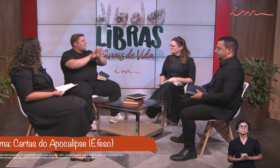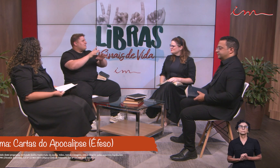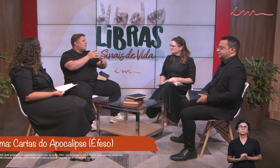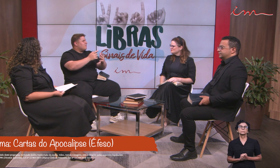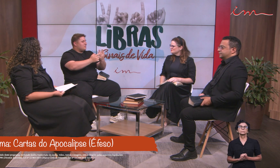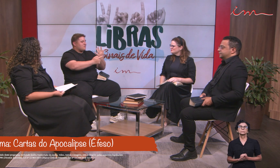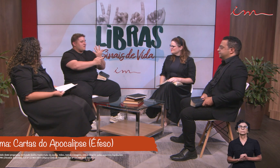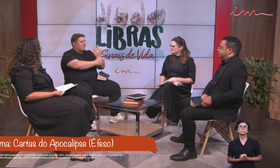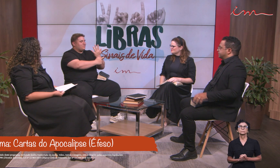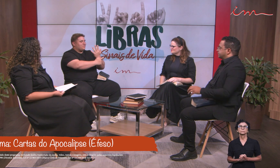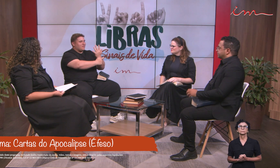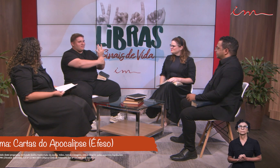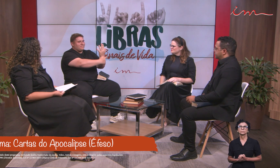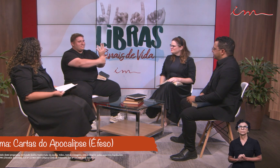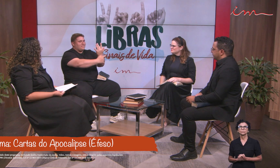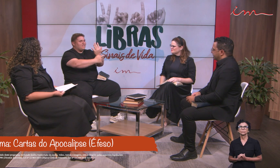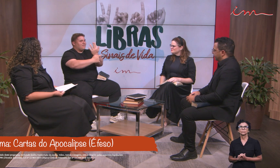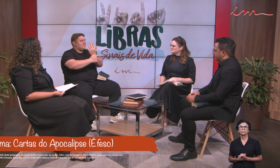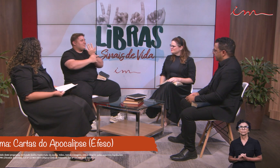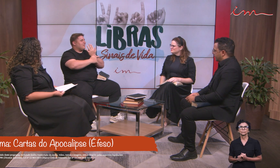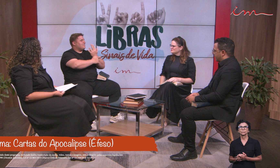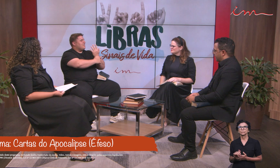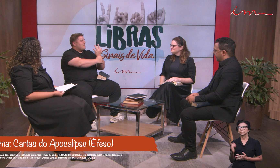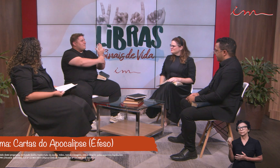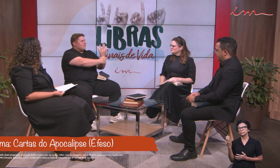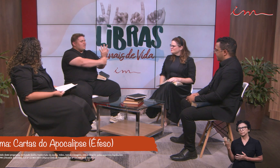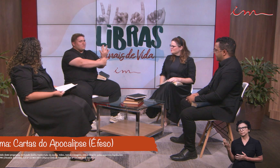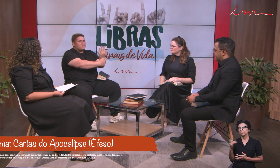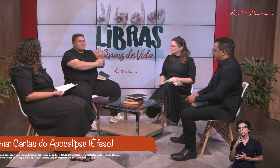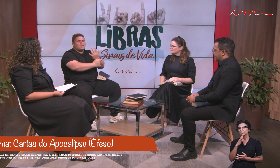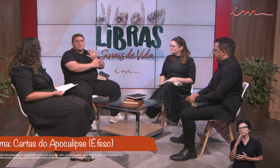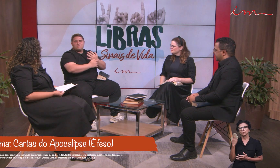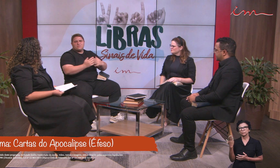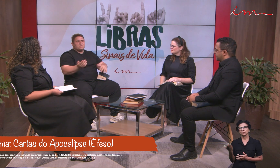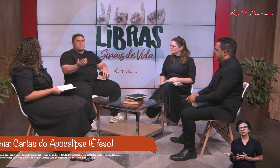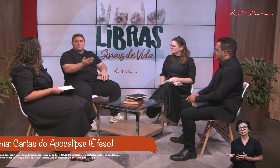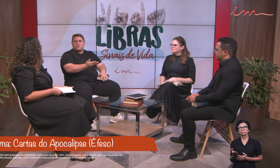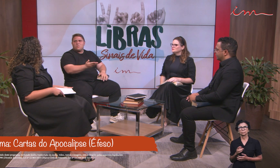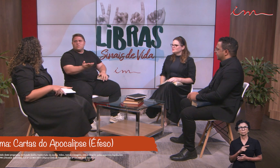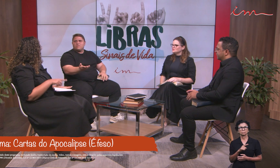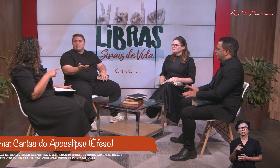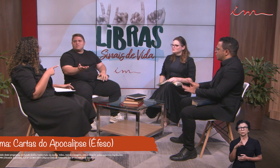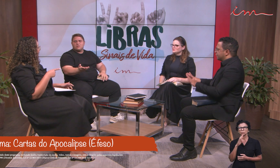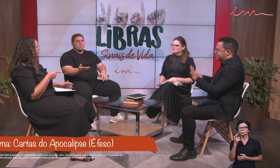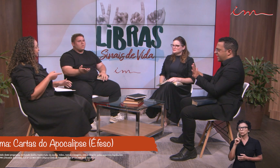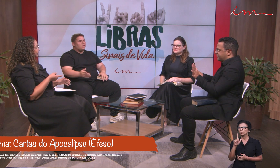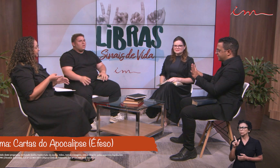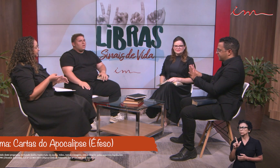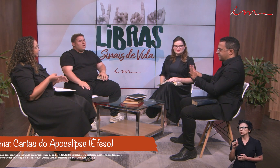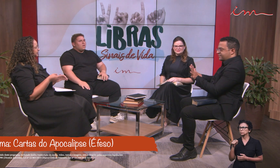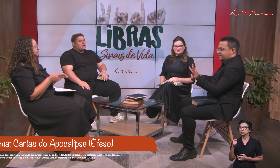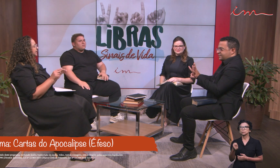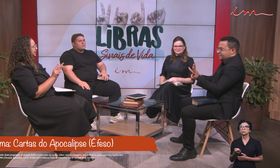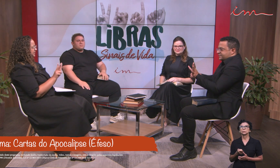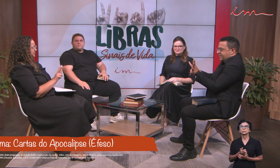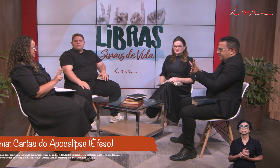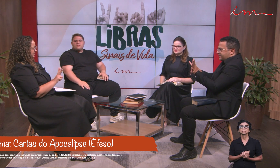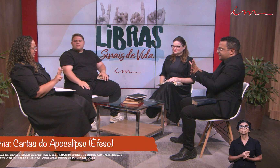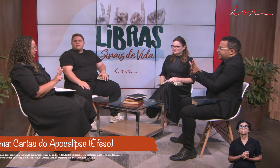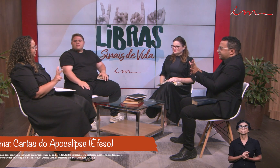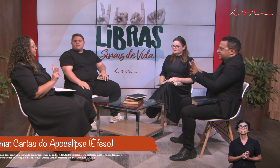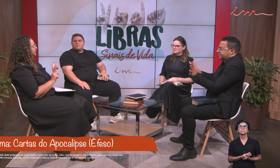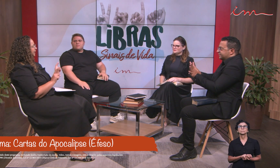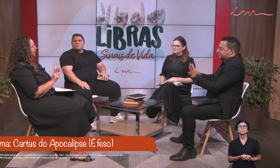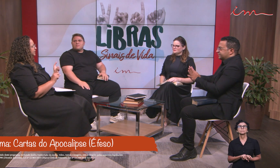né? Já você conhece o sinal de 7 castiçais. Vindo aqui, eu não sei se vocês conhecem alguma outra Tem esse variação. 7 assim, que faz Tem 5,